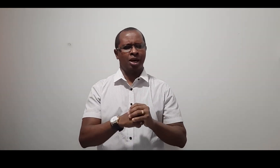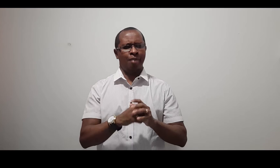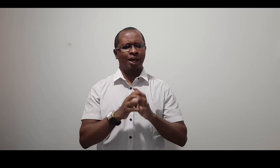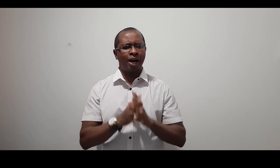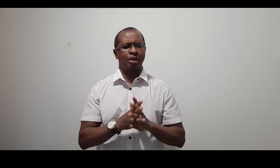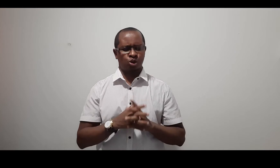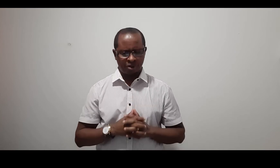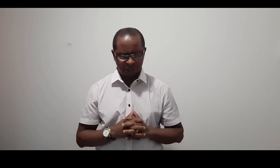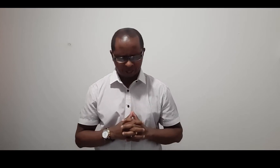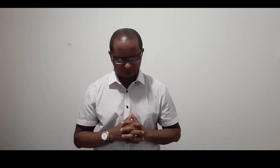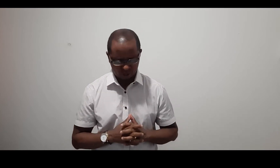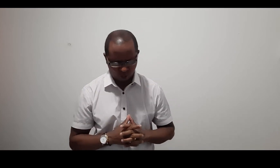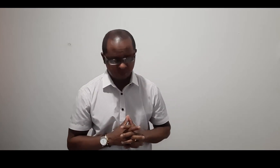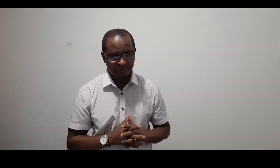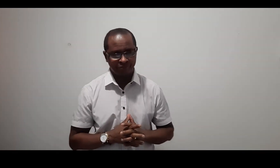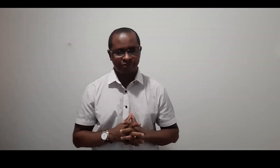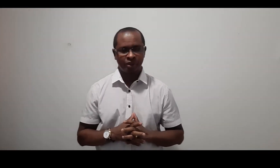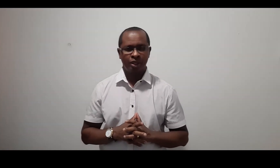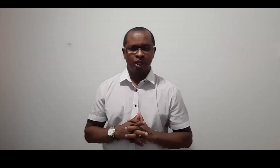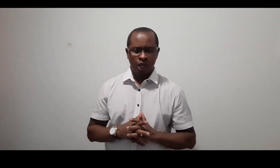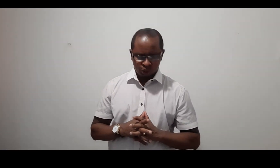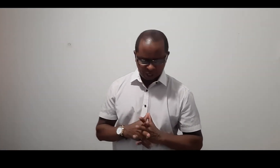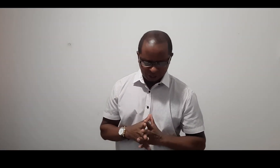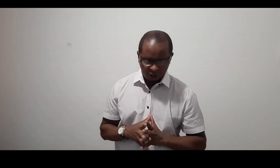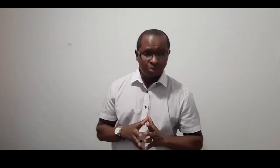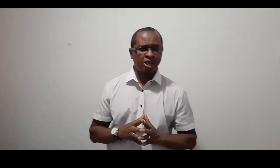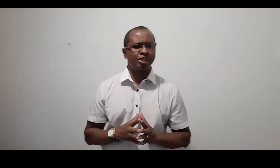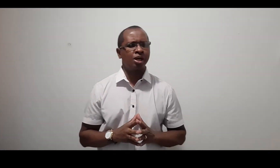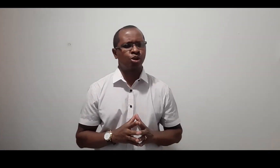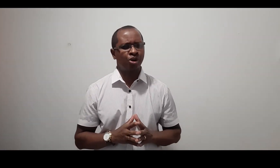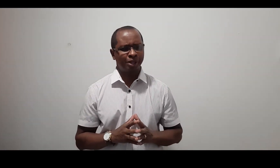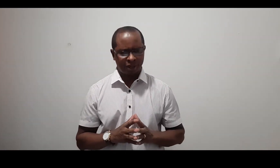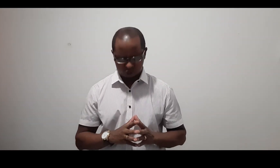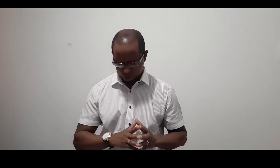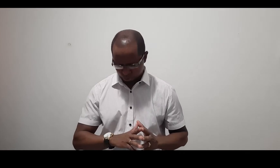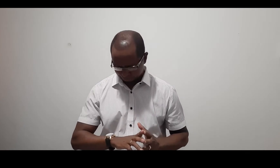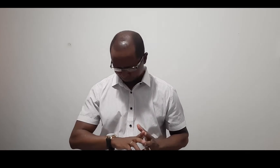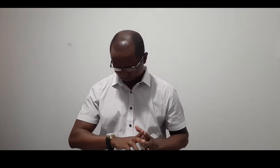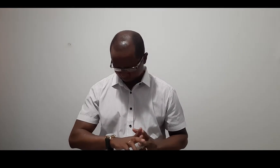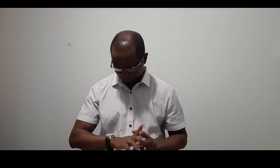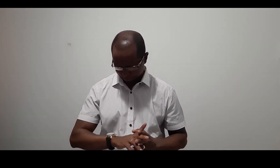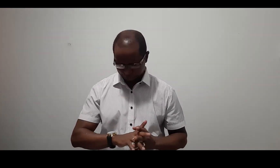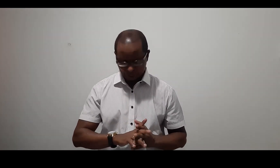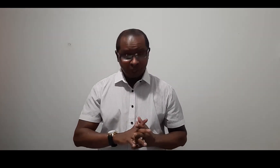amin'ny alalan' izao fampianarana izao. Ho zaraisika telo mazava tsara izao fampianarana izao.